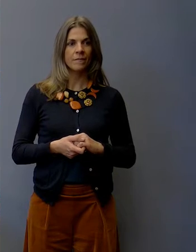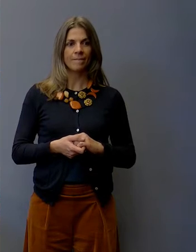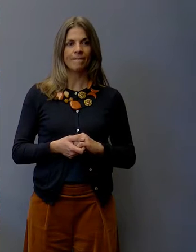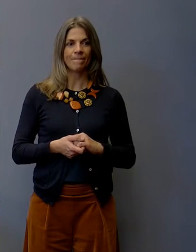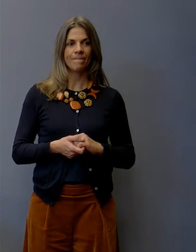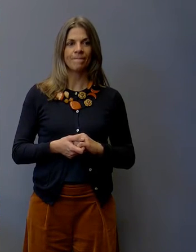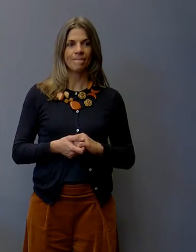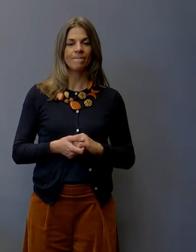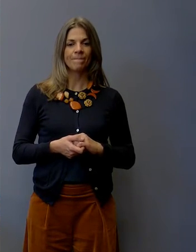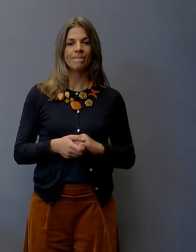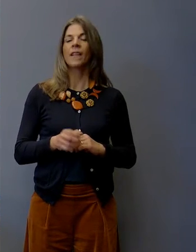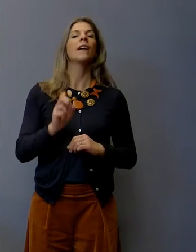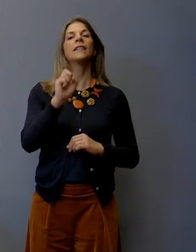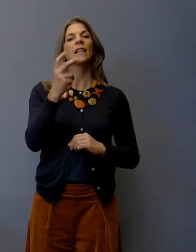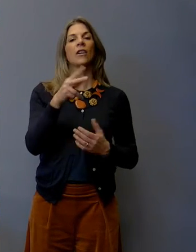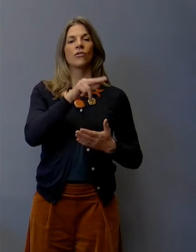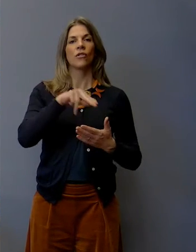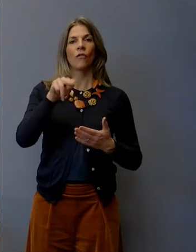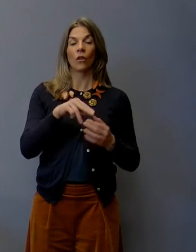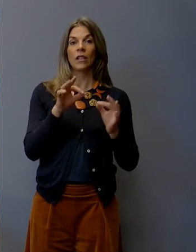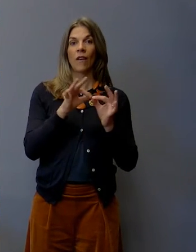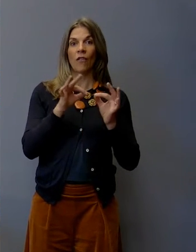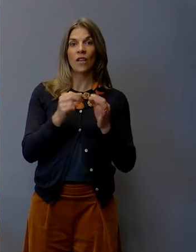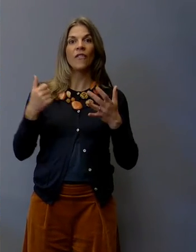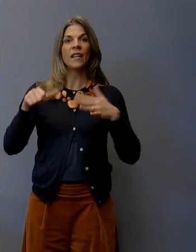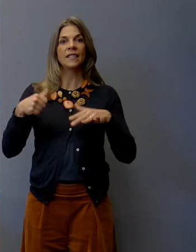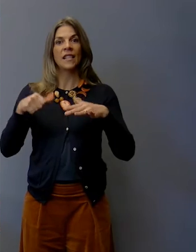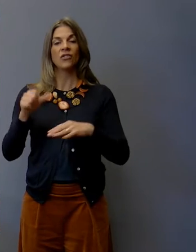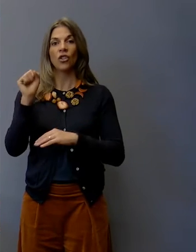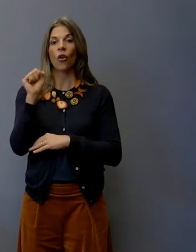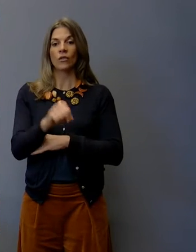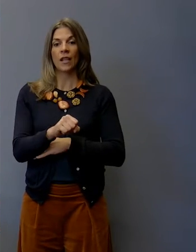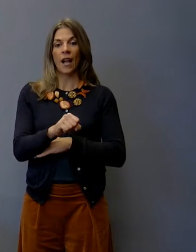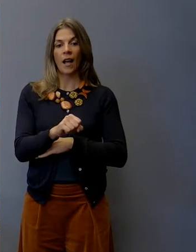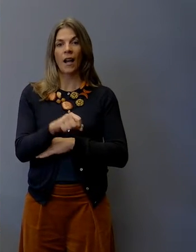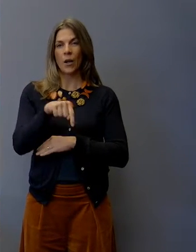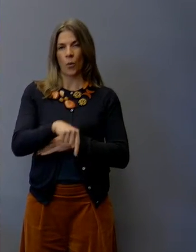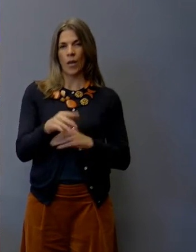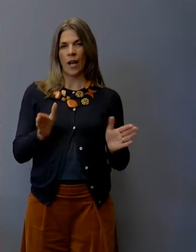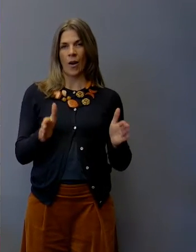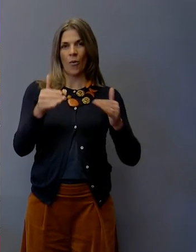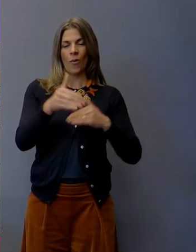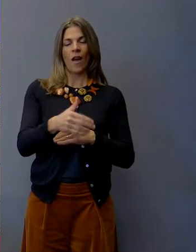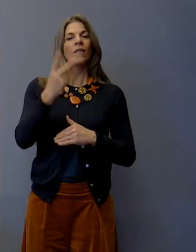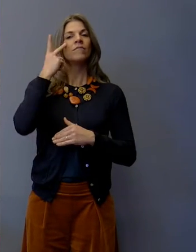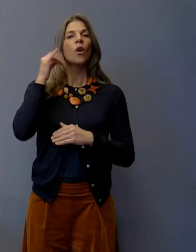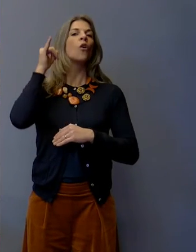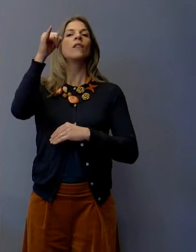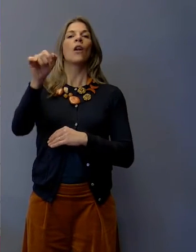13 voti favorevoli e 16 contrari in aula consigliere avvenente